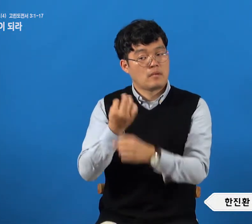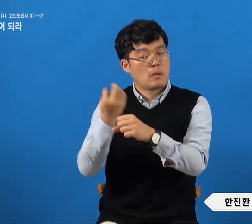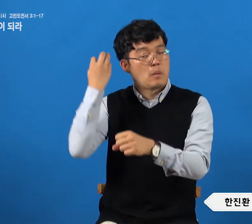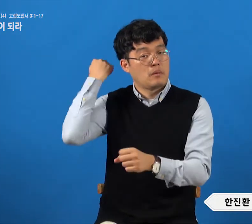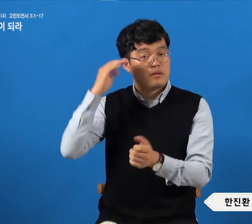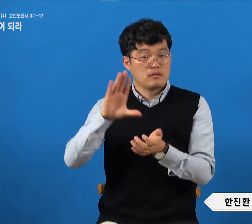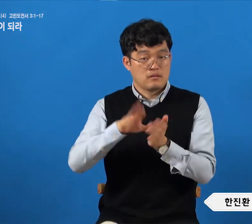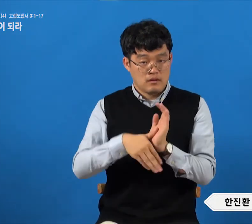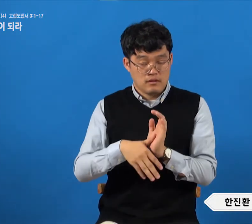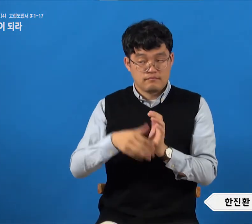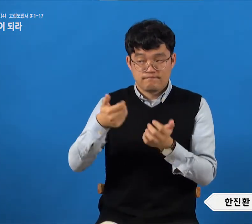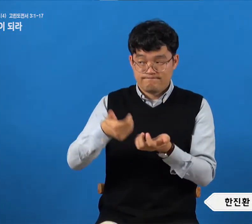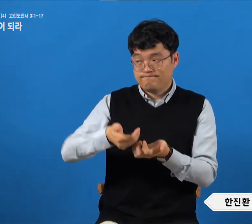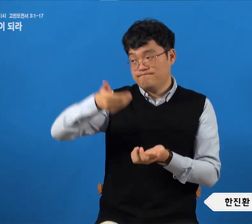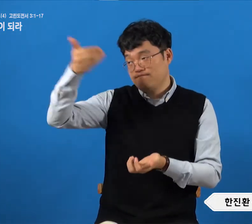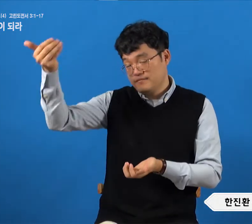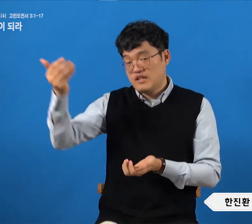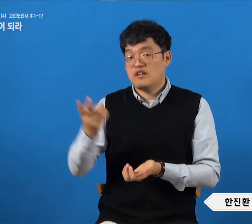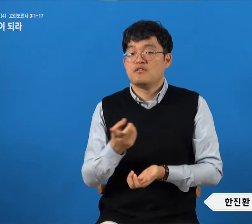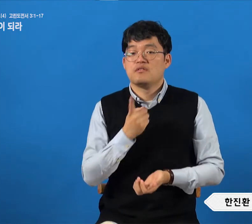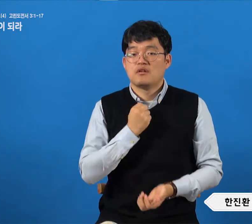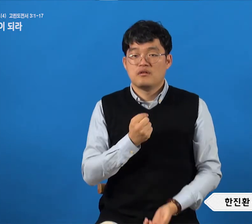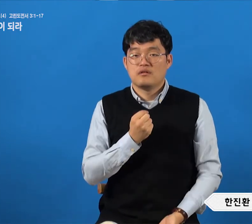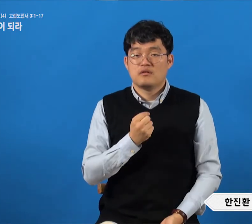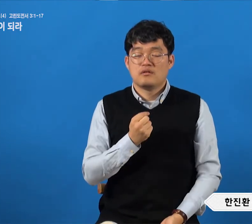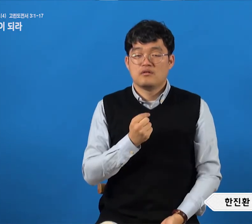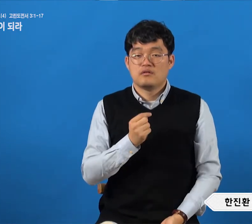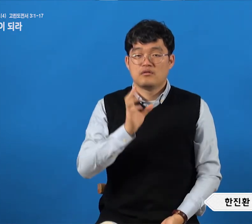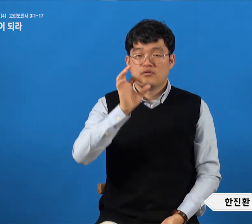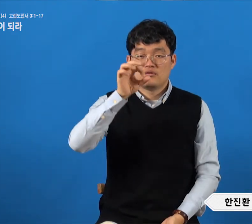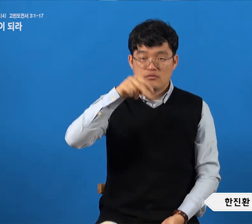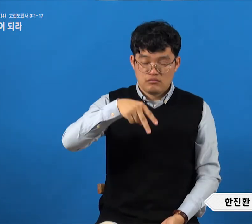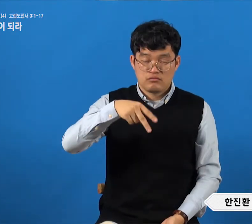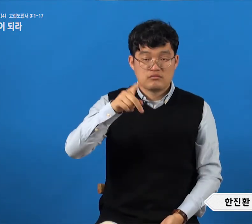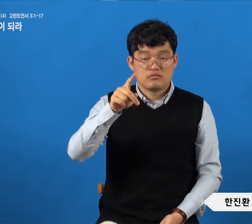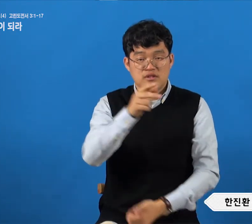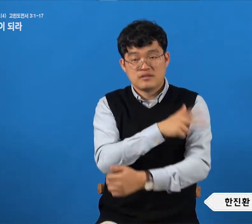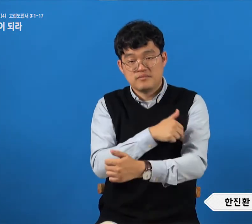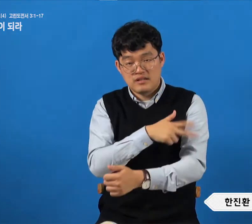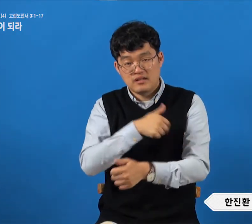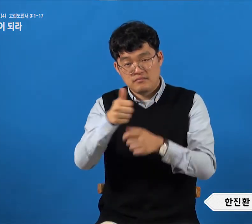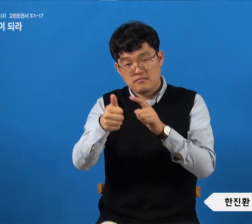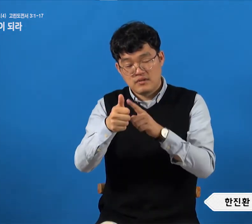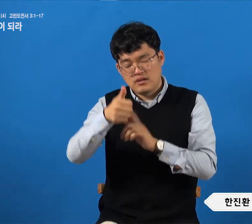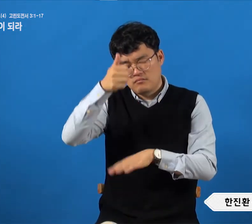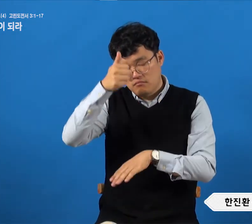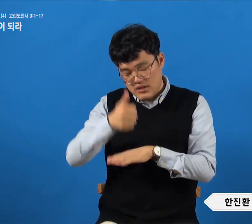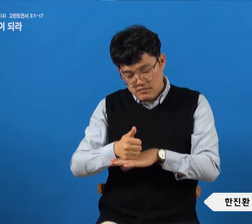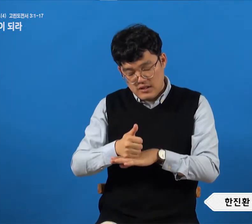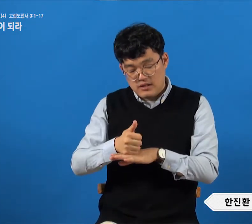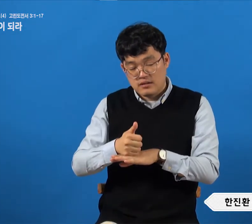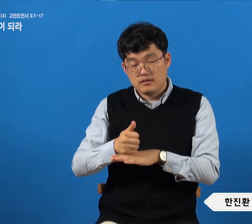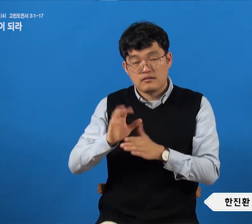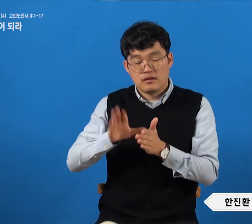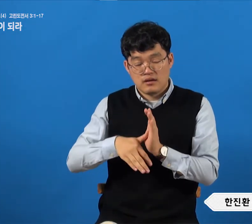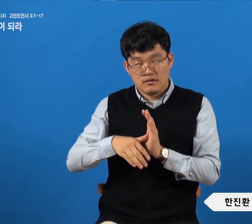몇 년 전에 세상 떠나셨던 유흥렬 집사님 마지막 순간이 머리에